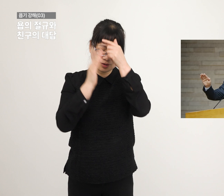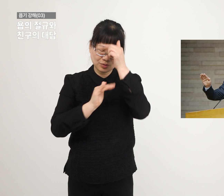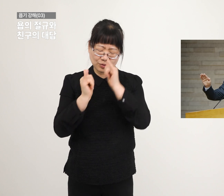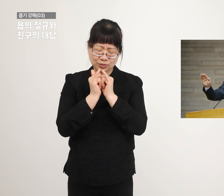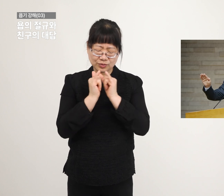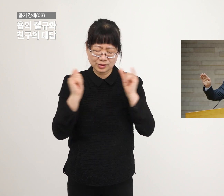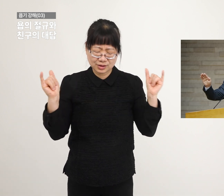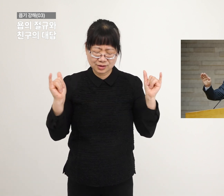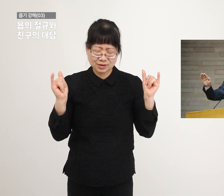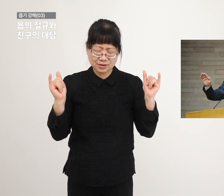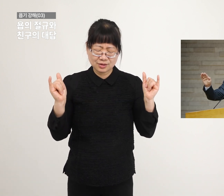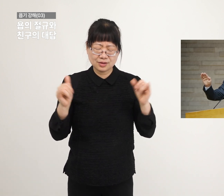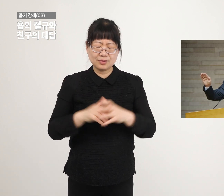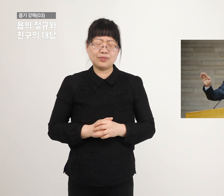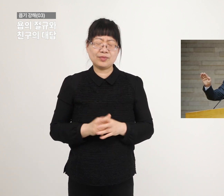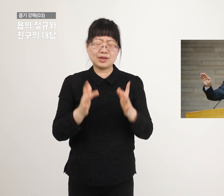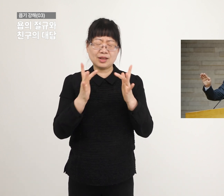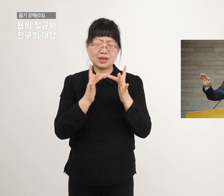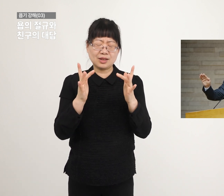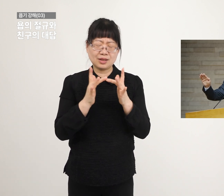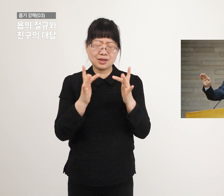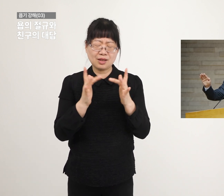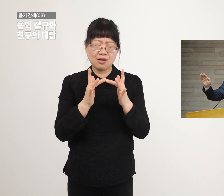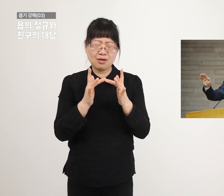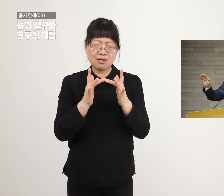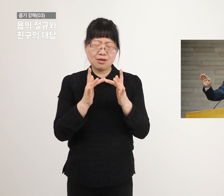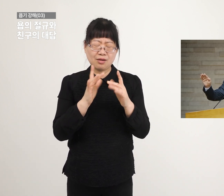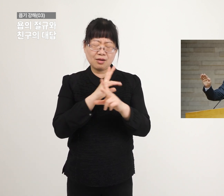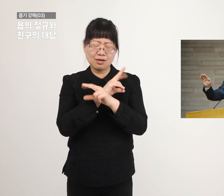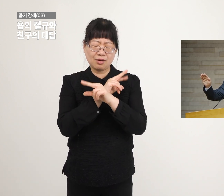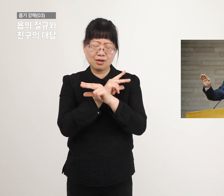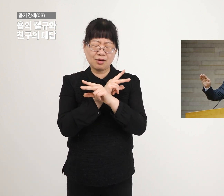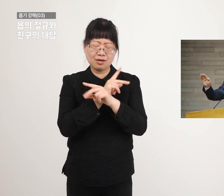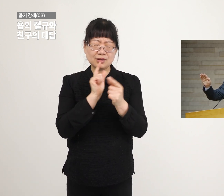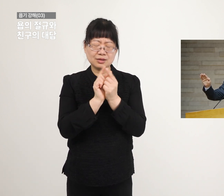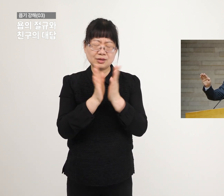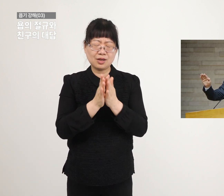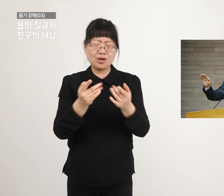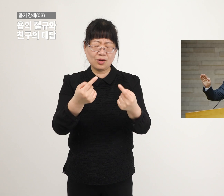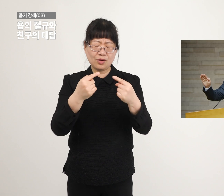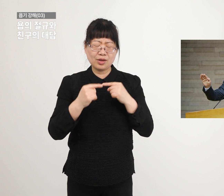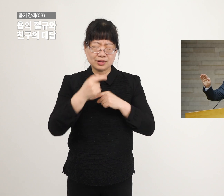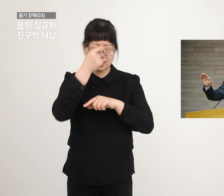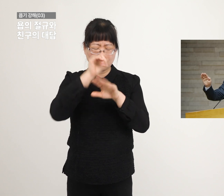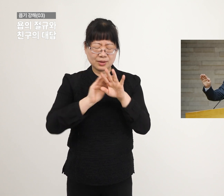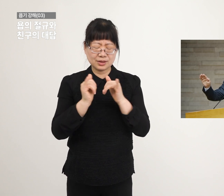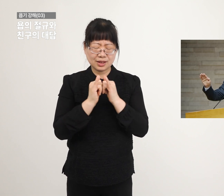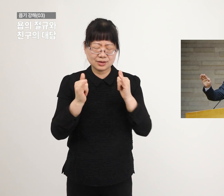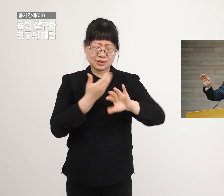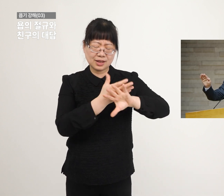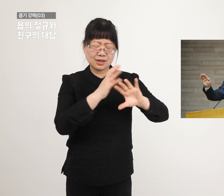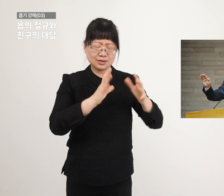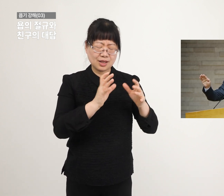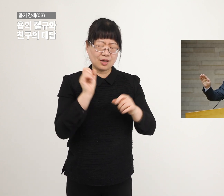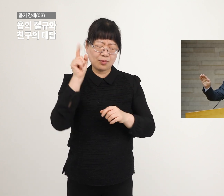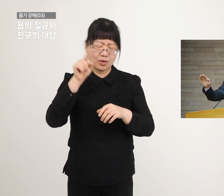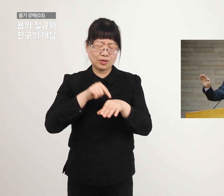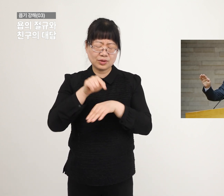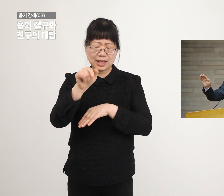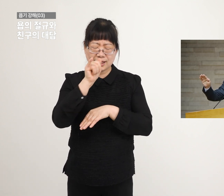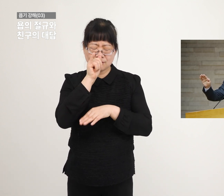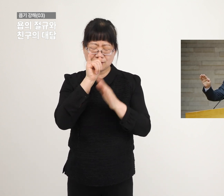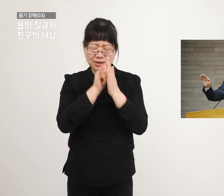성도들, 온오프라인의 예배자들, 해외 군에 멀리 출타해 있는